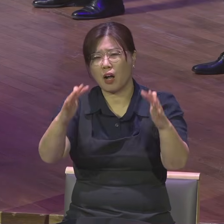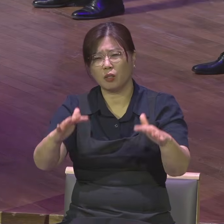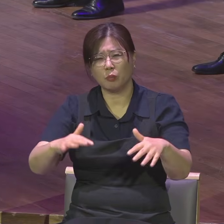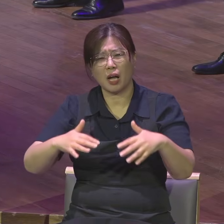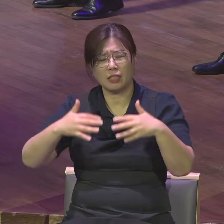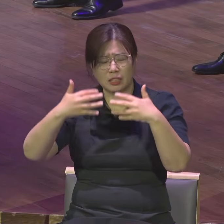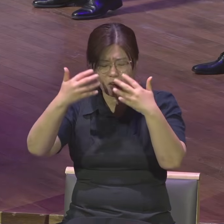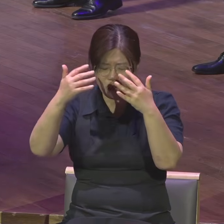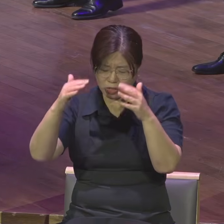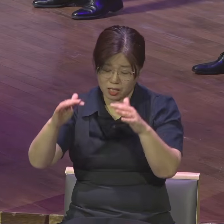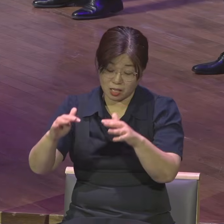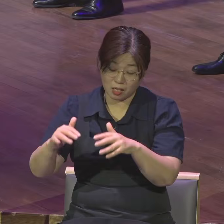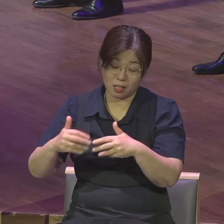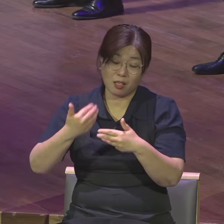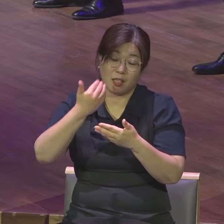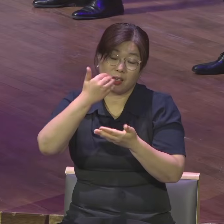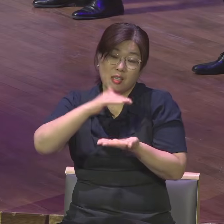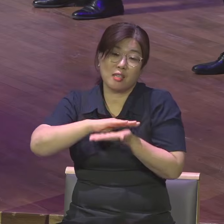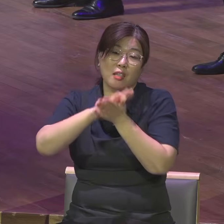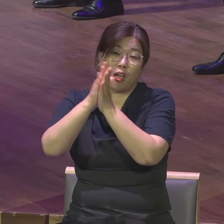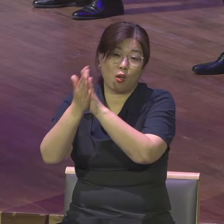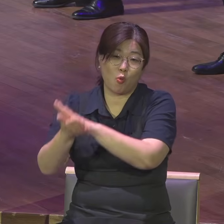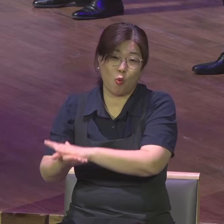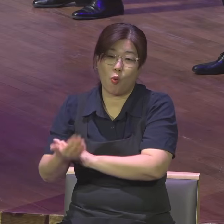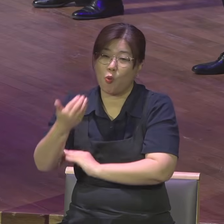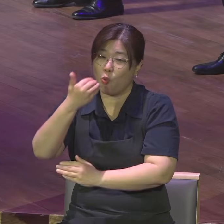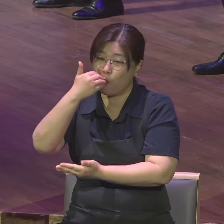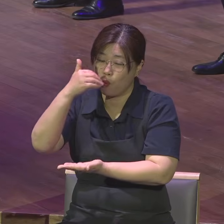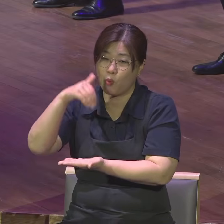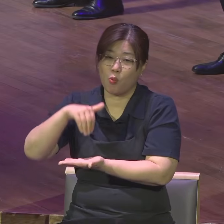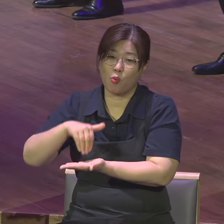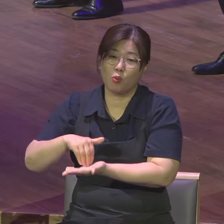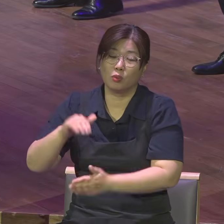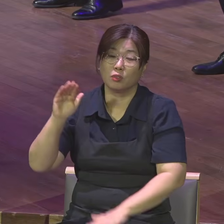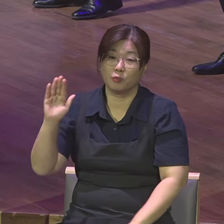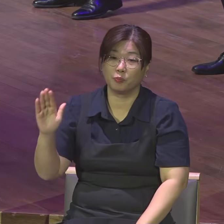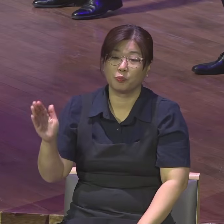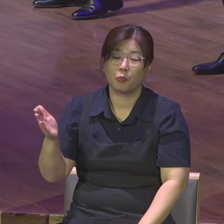파도가 반석이 되고